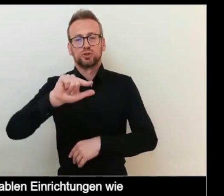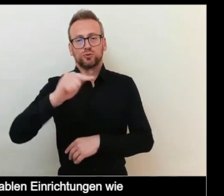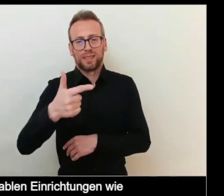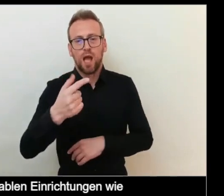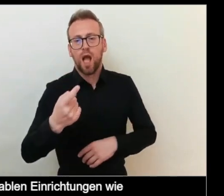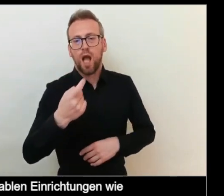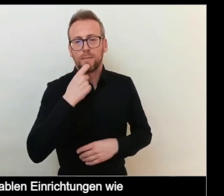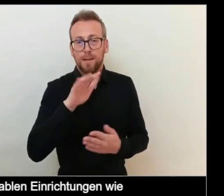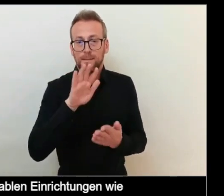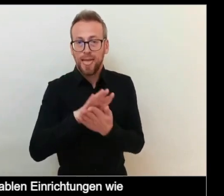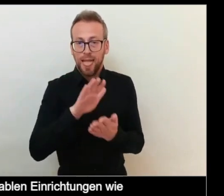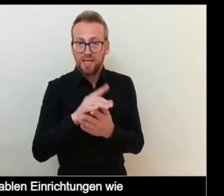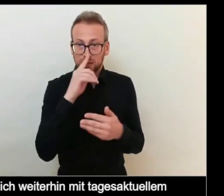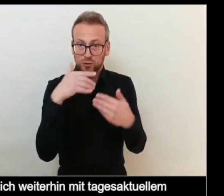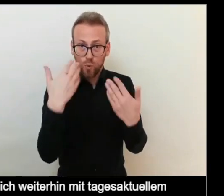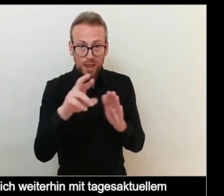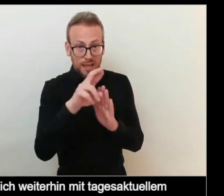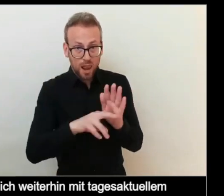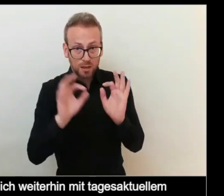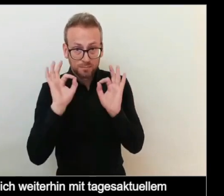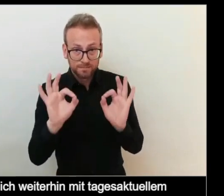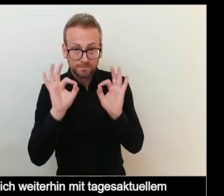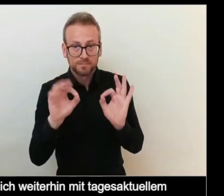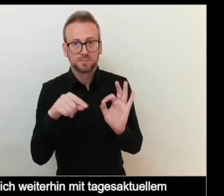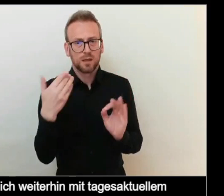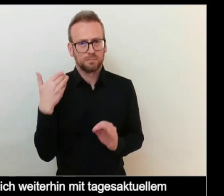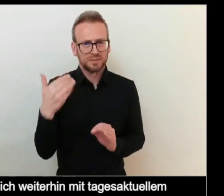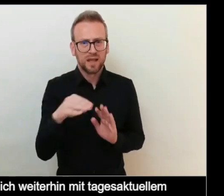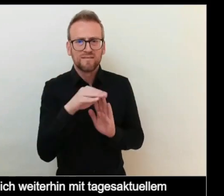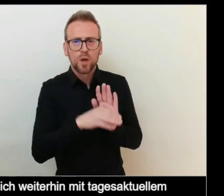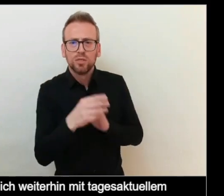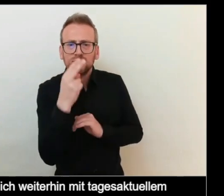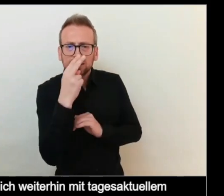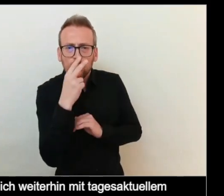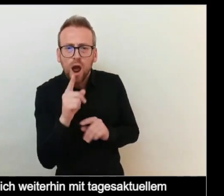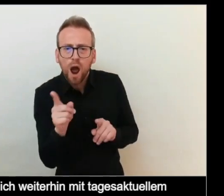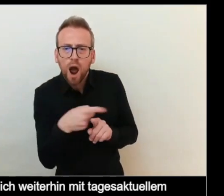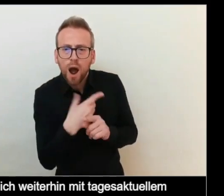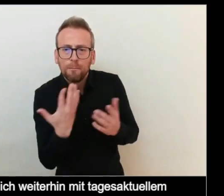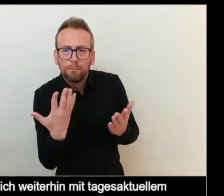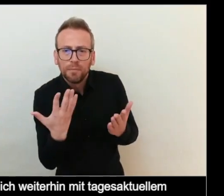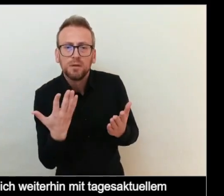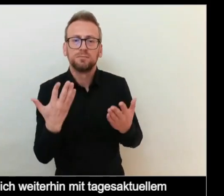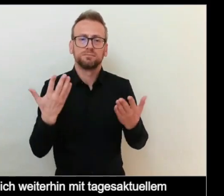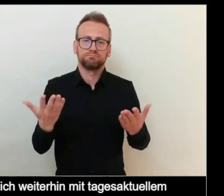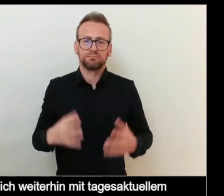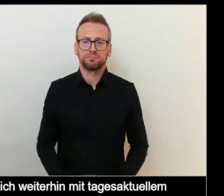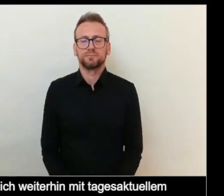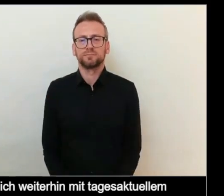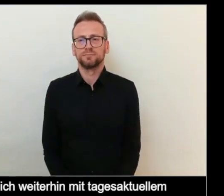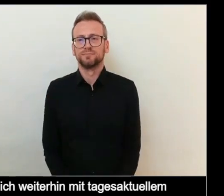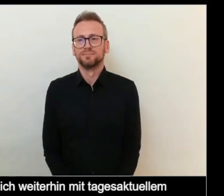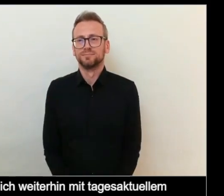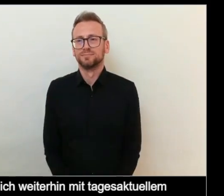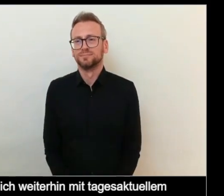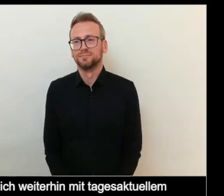und Personenobergrenzen. Es fällt weg Sonderregelungen für Gottesdienste und Versammlungen. Es fallen